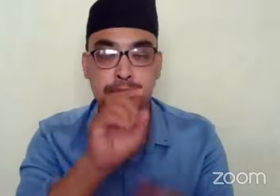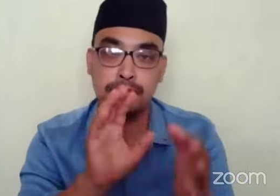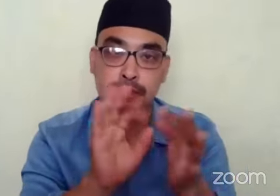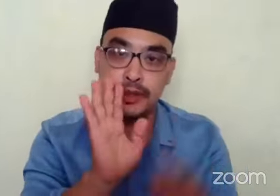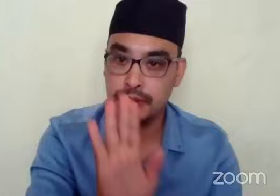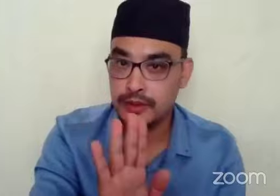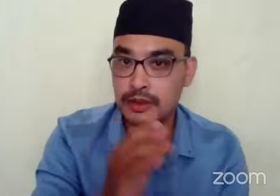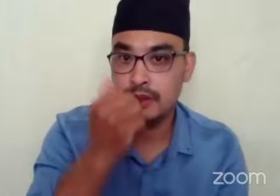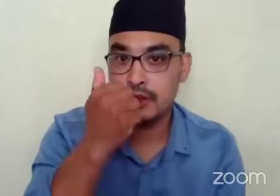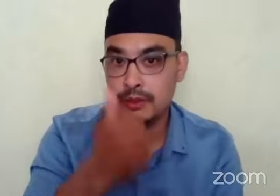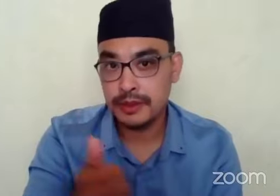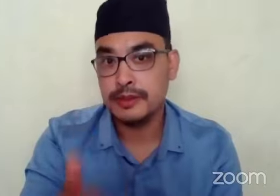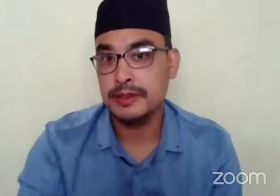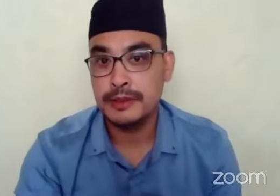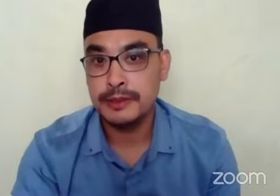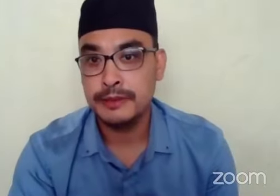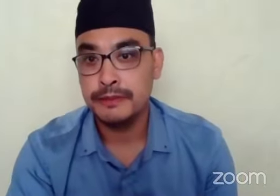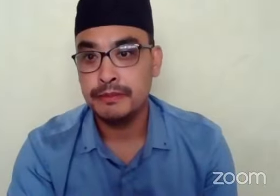धन्यवाद